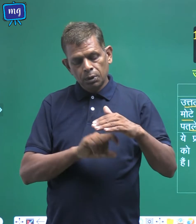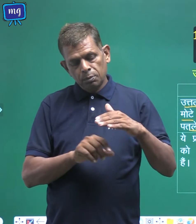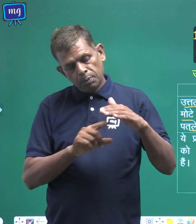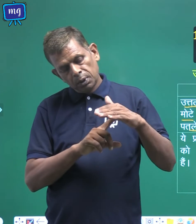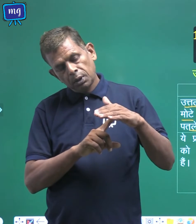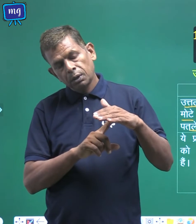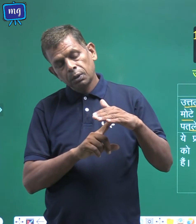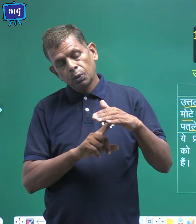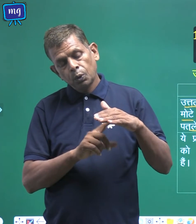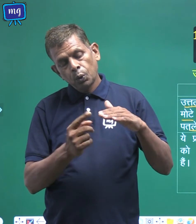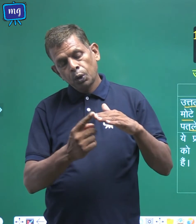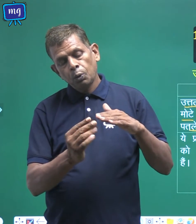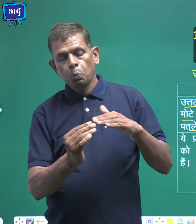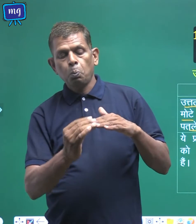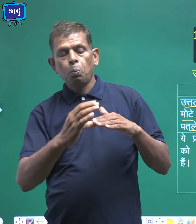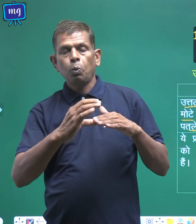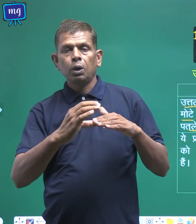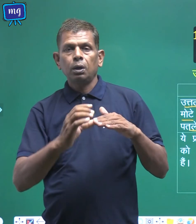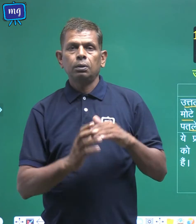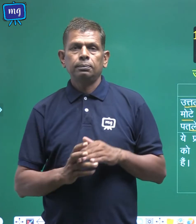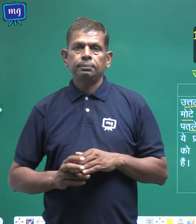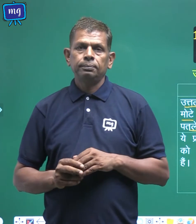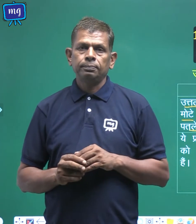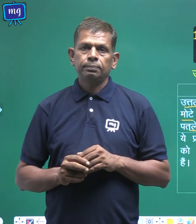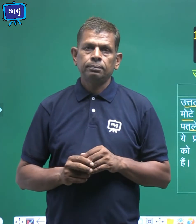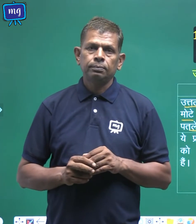पतला और किनारे पर मोटा है।